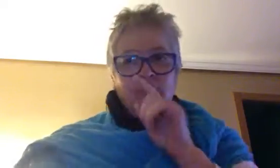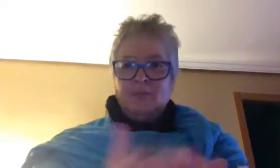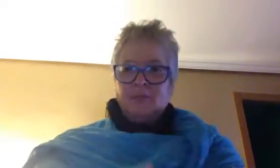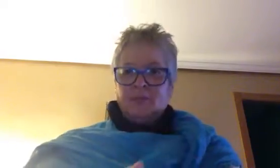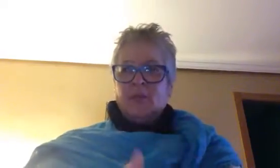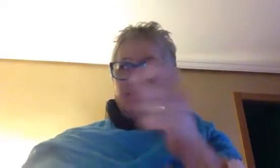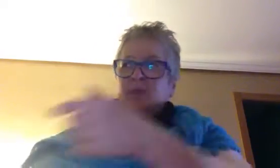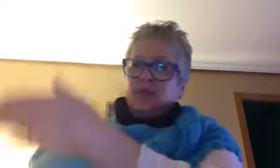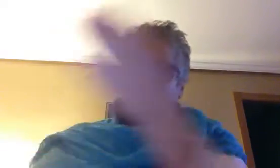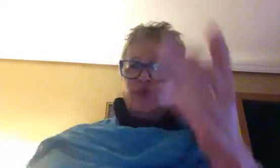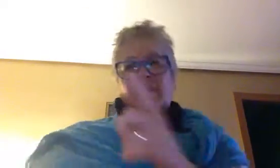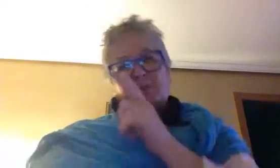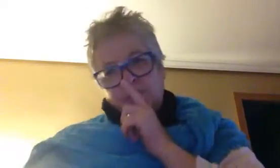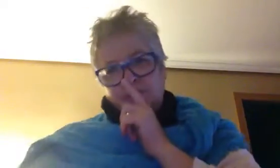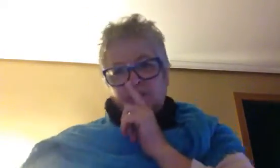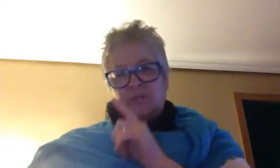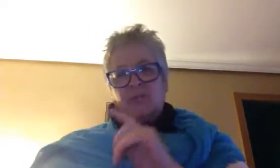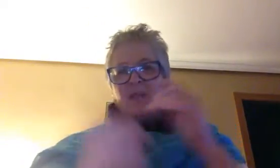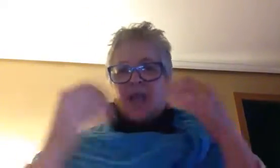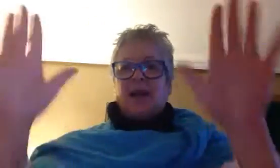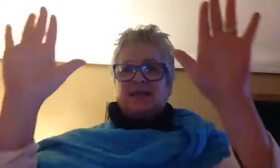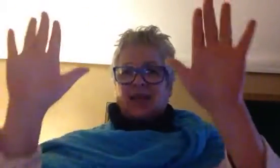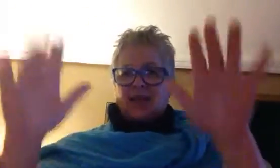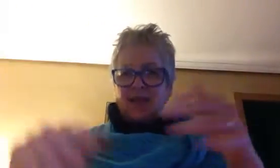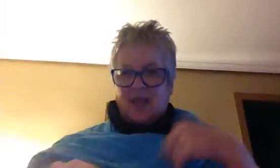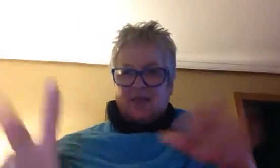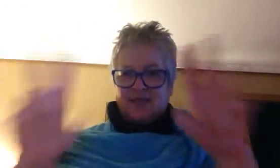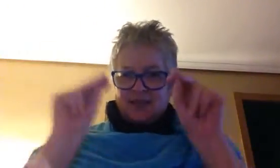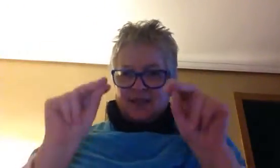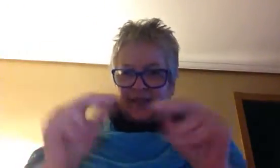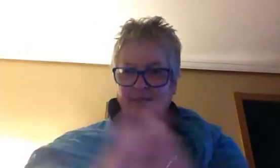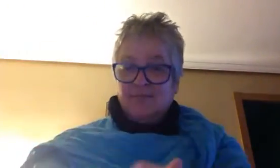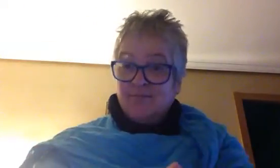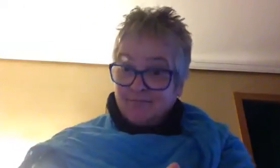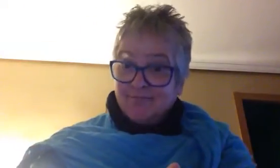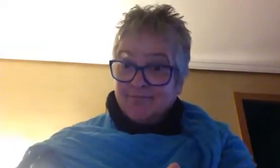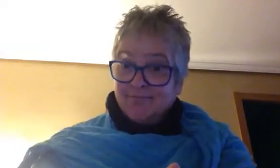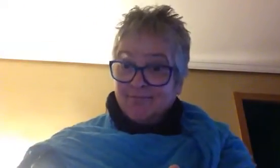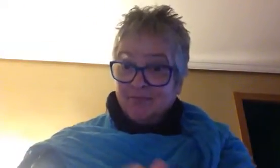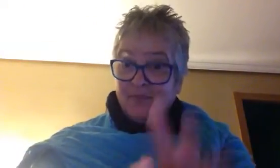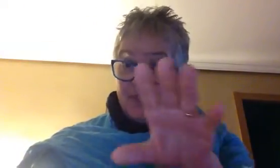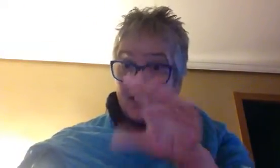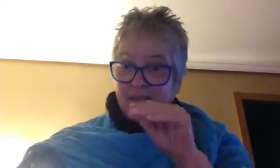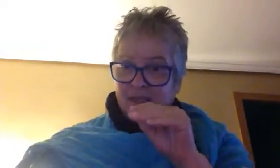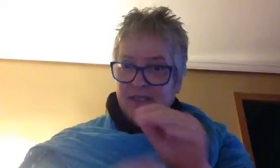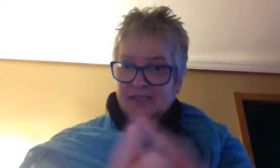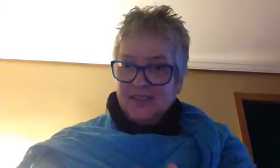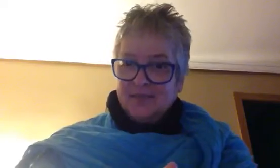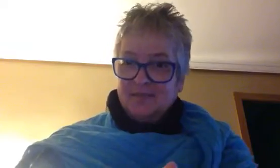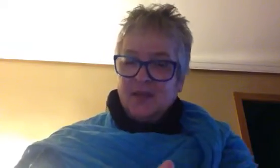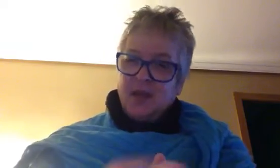Yo nunca jamás he sido una persona de